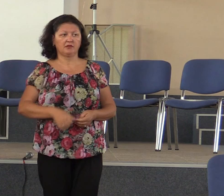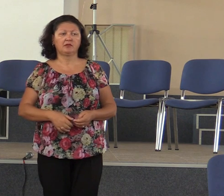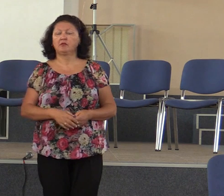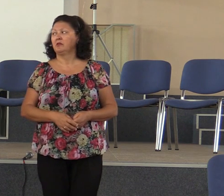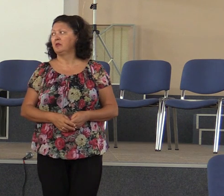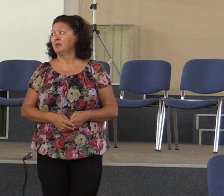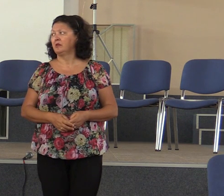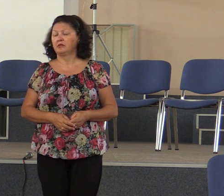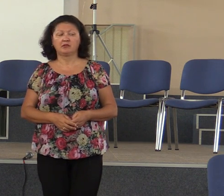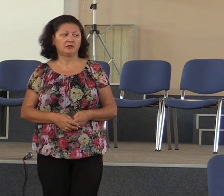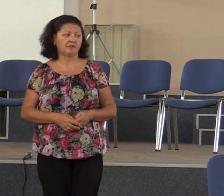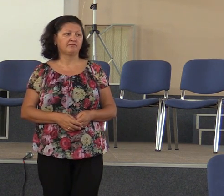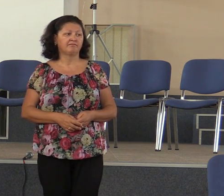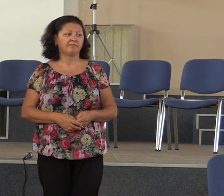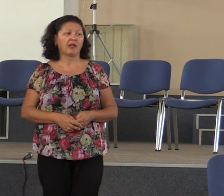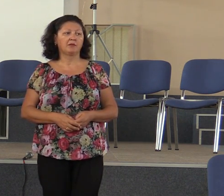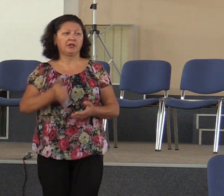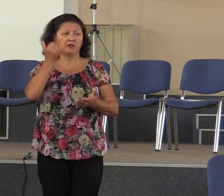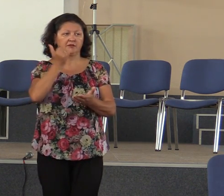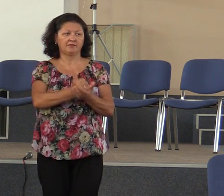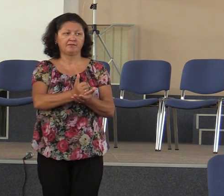vă va lipsi dacă sunteți credincioși.